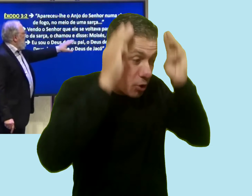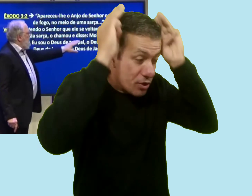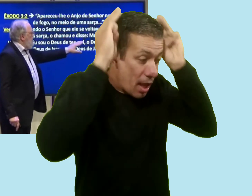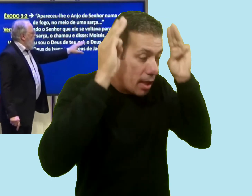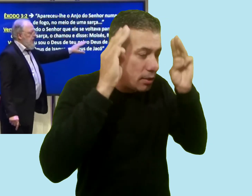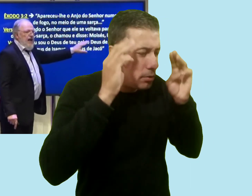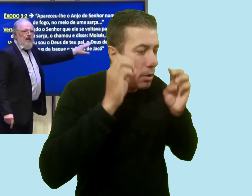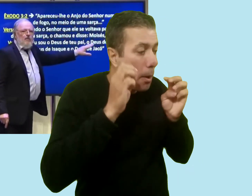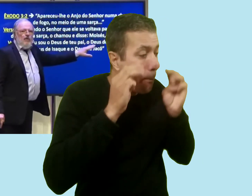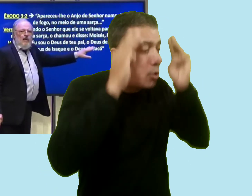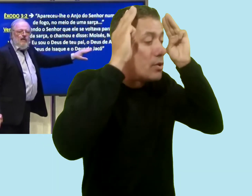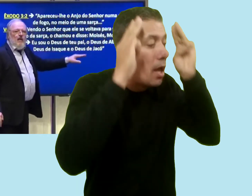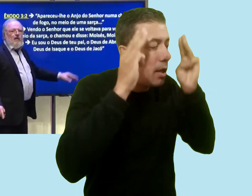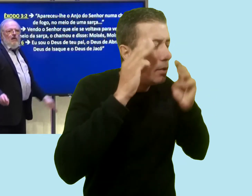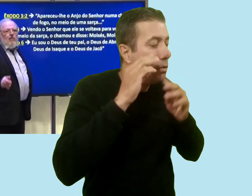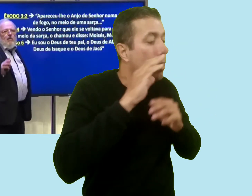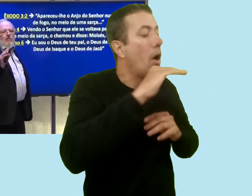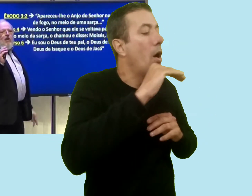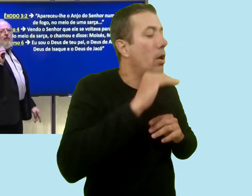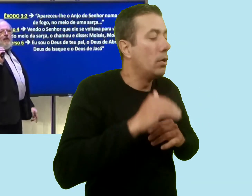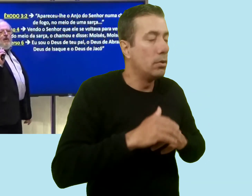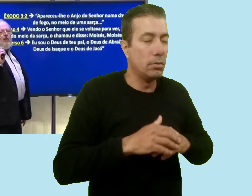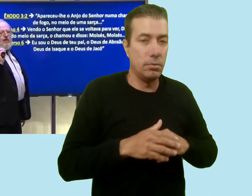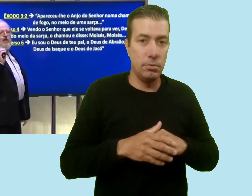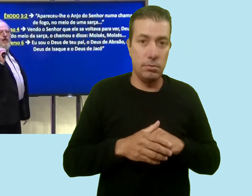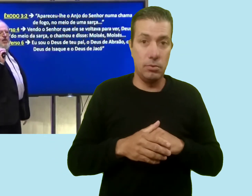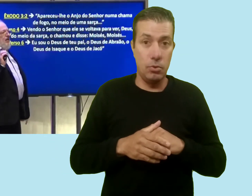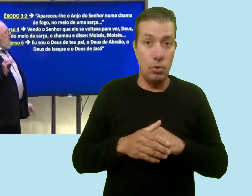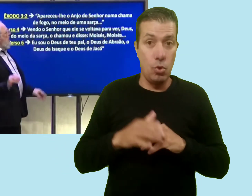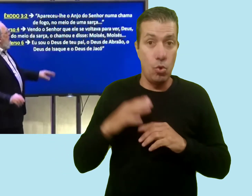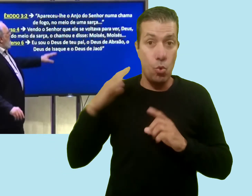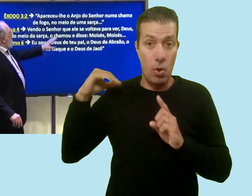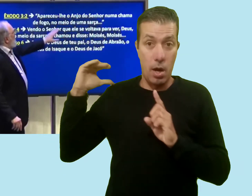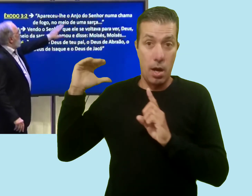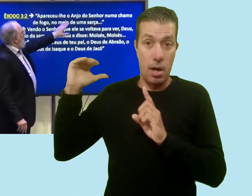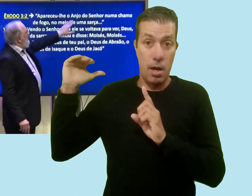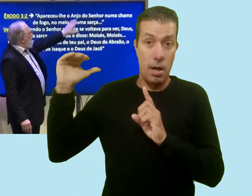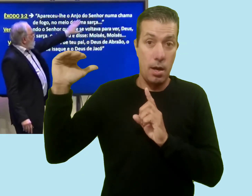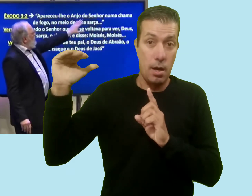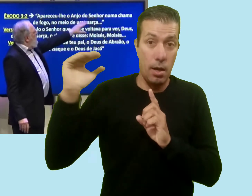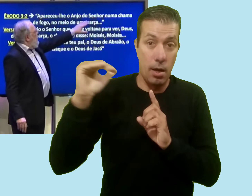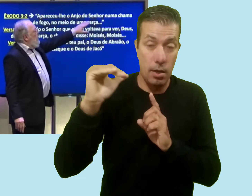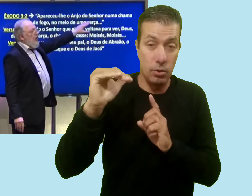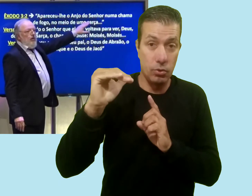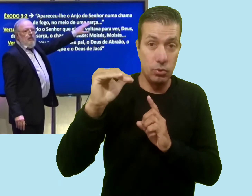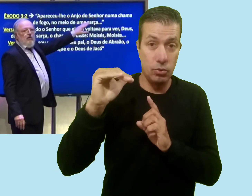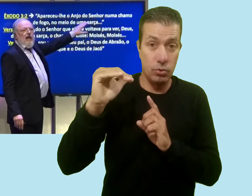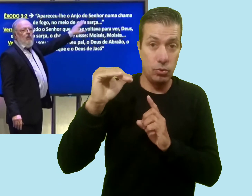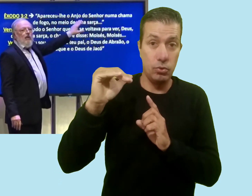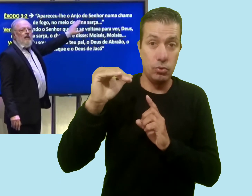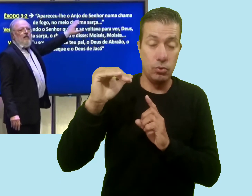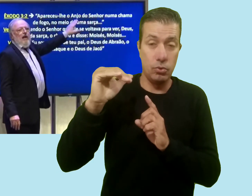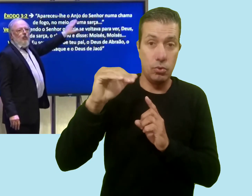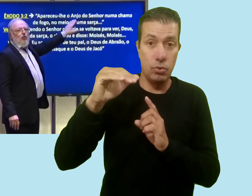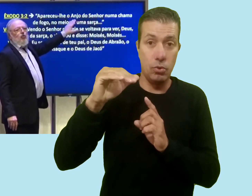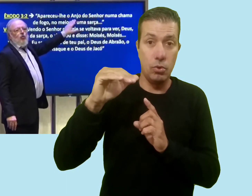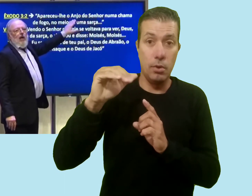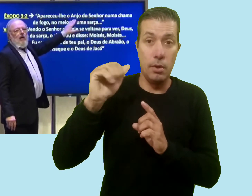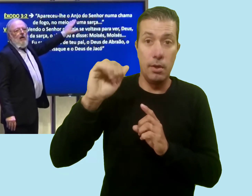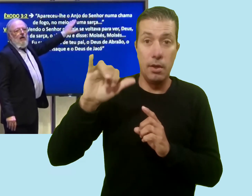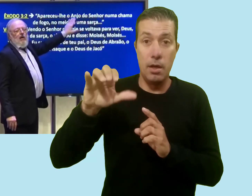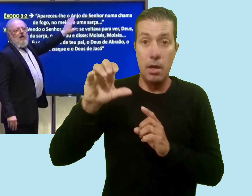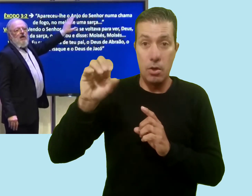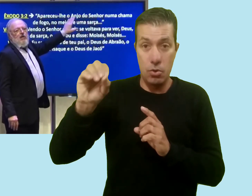chamou e disse: Moisés, Moisés. Então, vamos aprender uma coisa aqui, gente. O anjo do Senhor está com letra